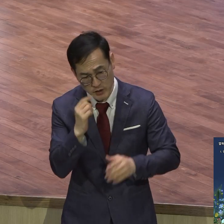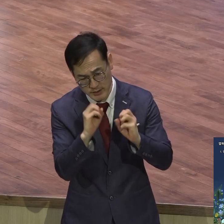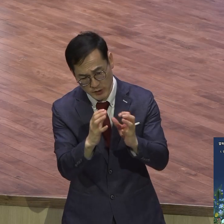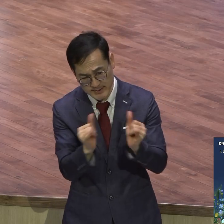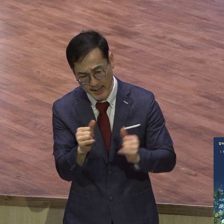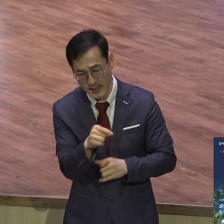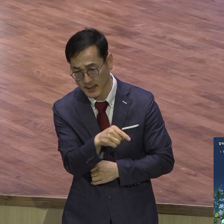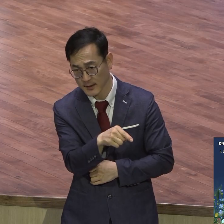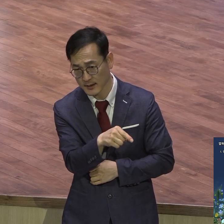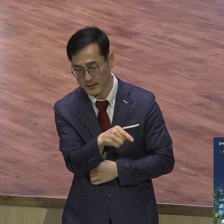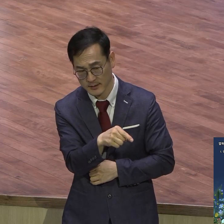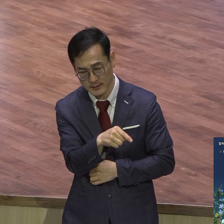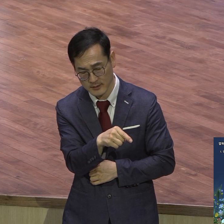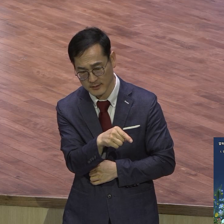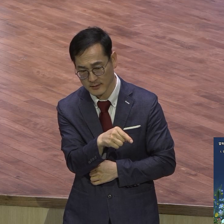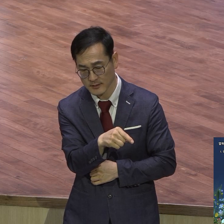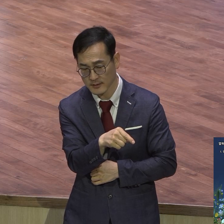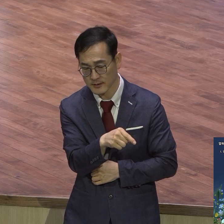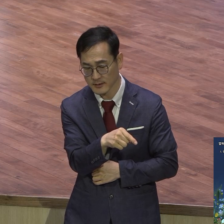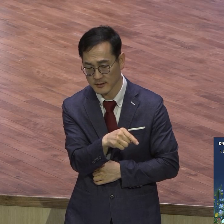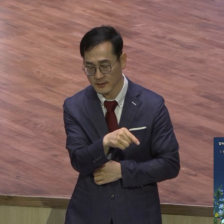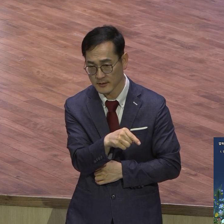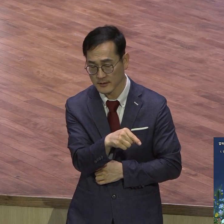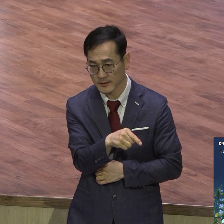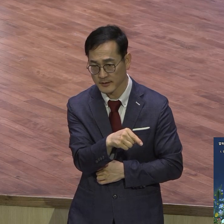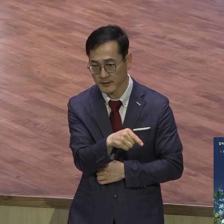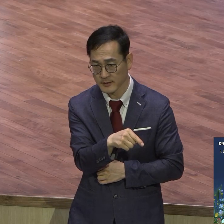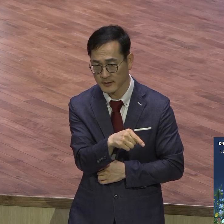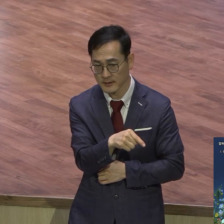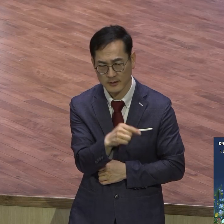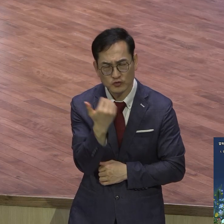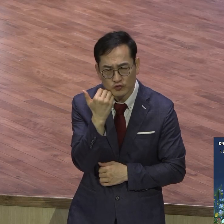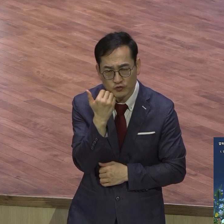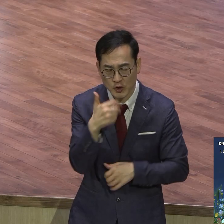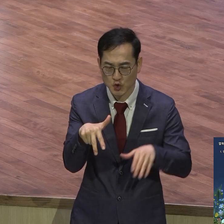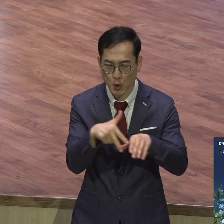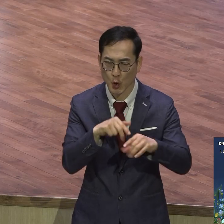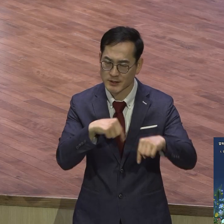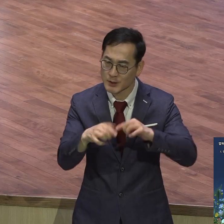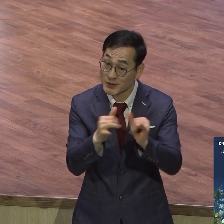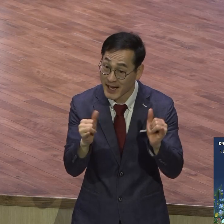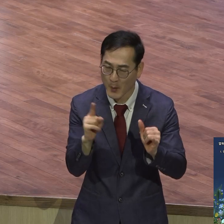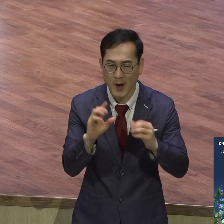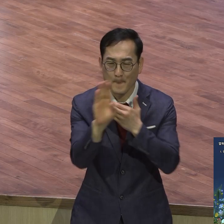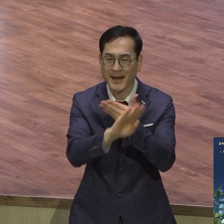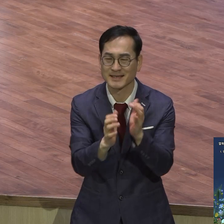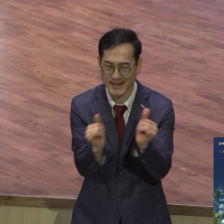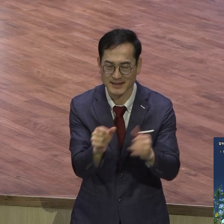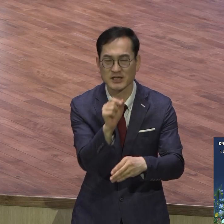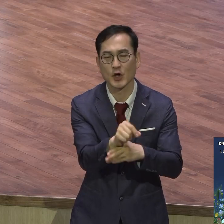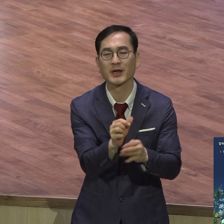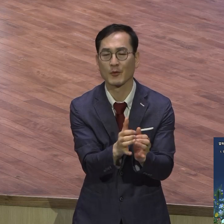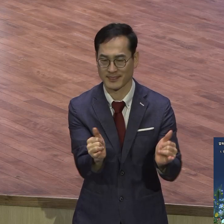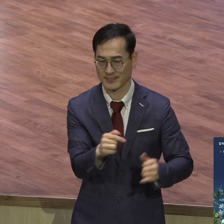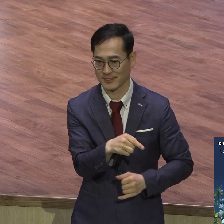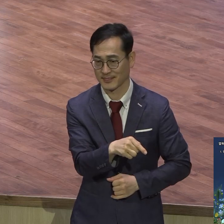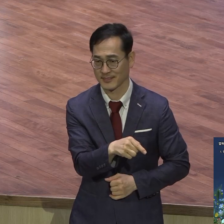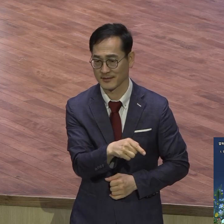선지자들을 들은 그 당시에 종교 지도자들 바리샌들과 서기관들이었습니다.